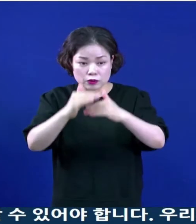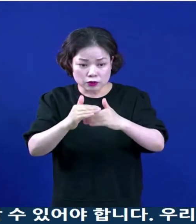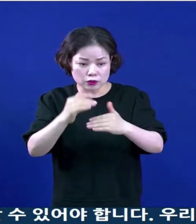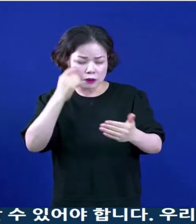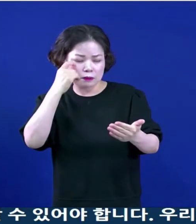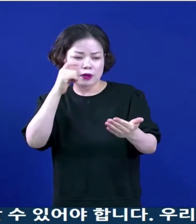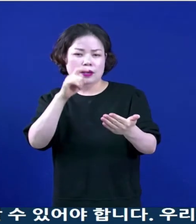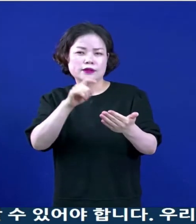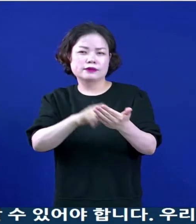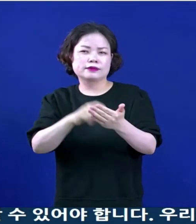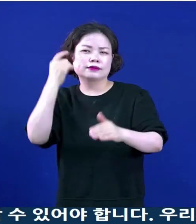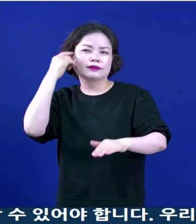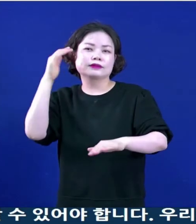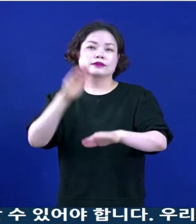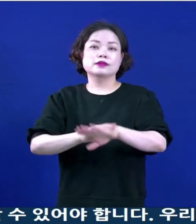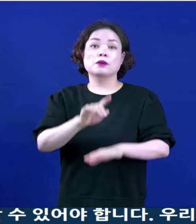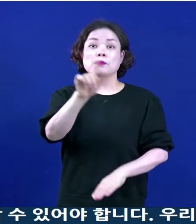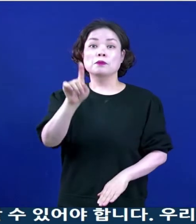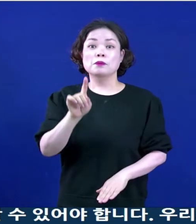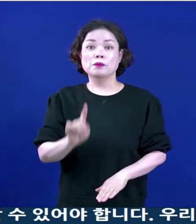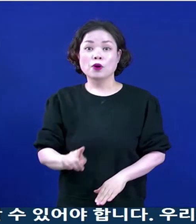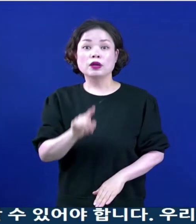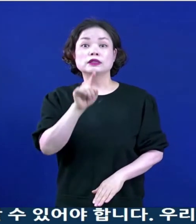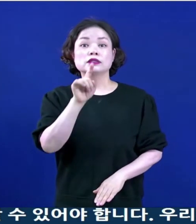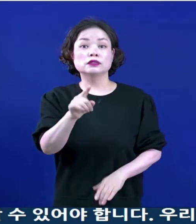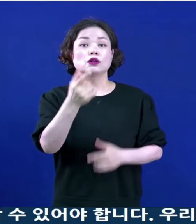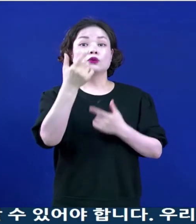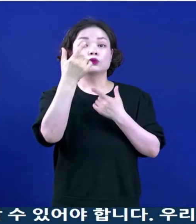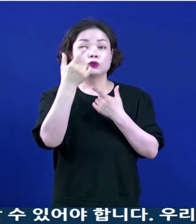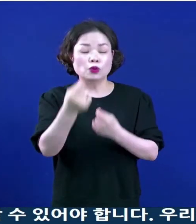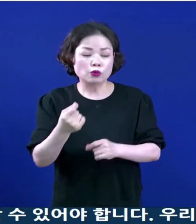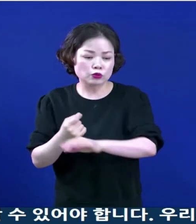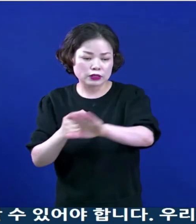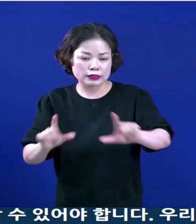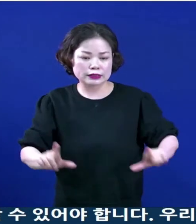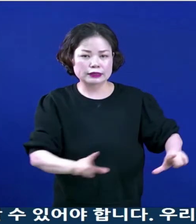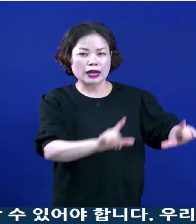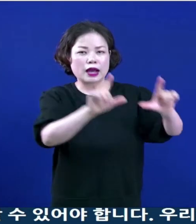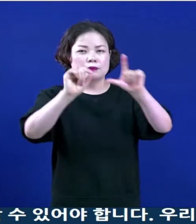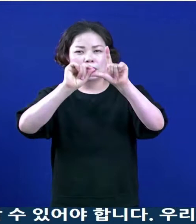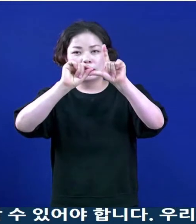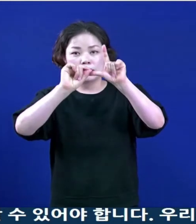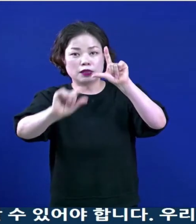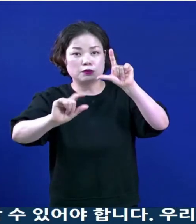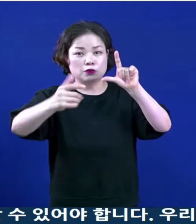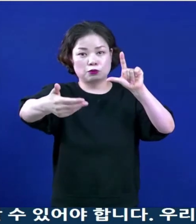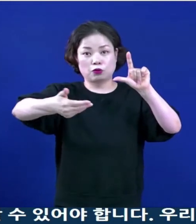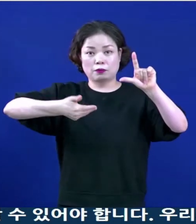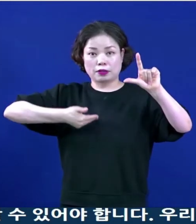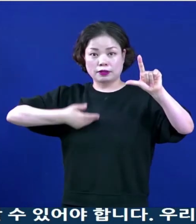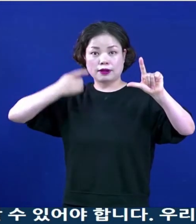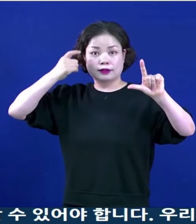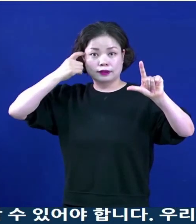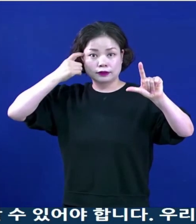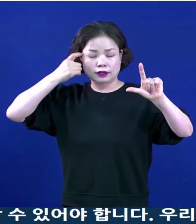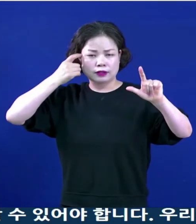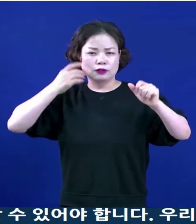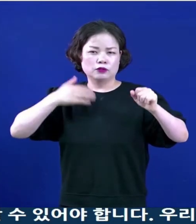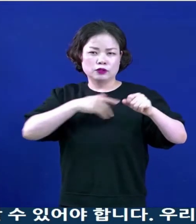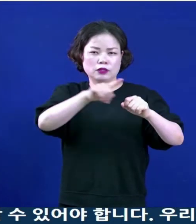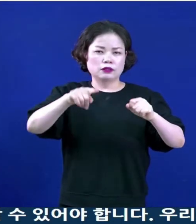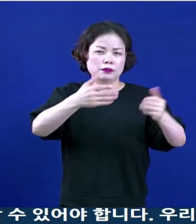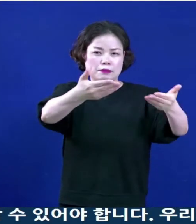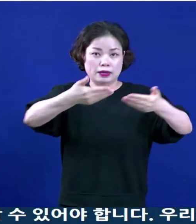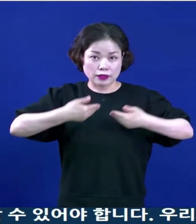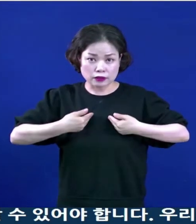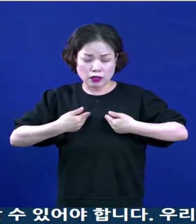발견하는 지혜는 이것입니다. 그것도 우리 삶의 일부분으로 받아들이라는 것입니다. 끌어안으라는